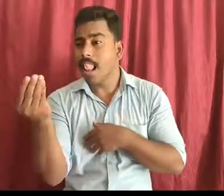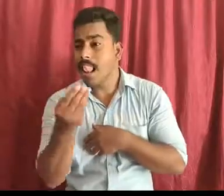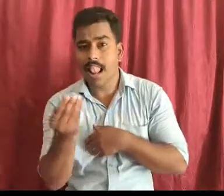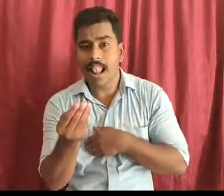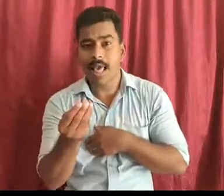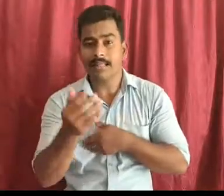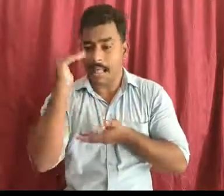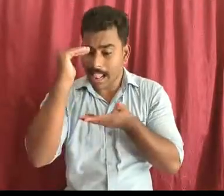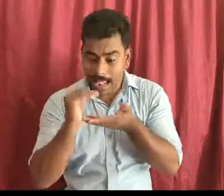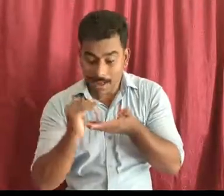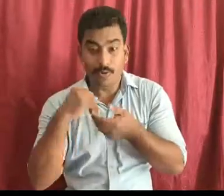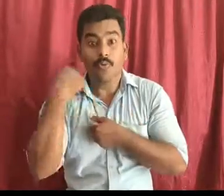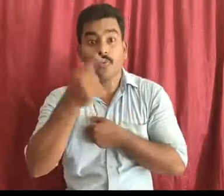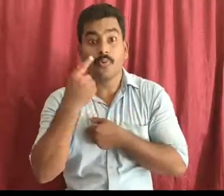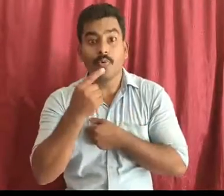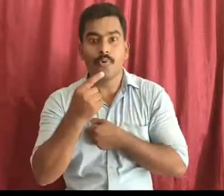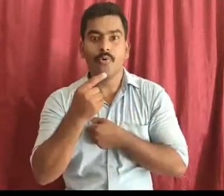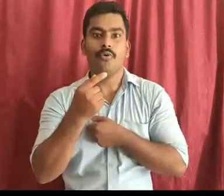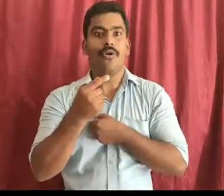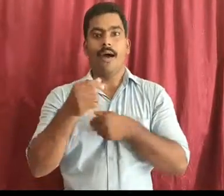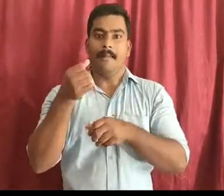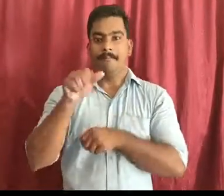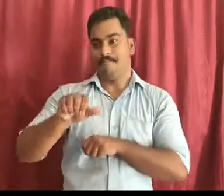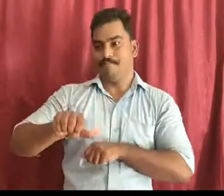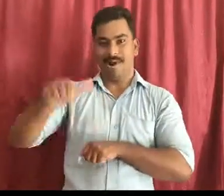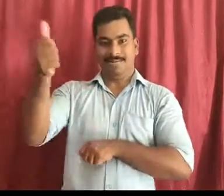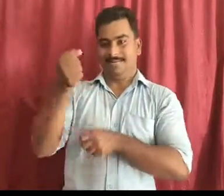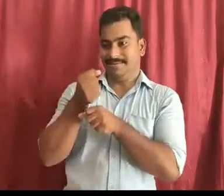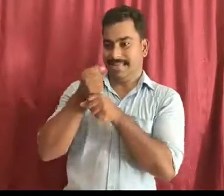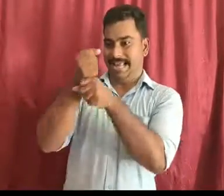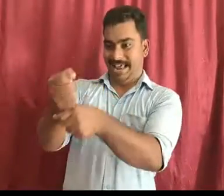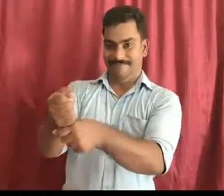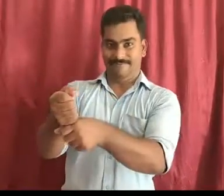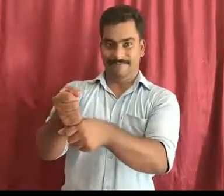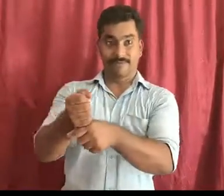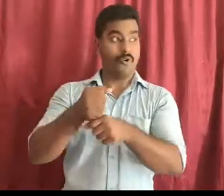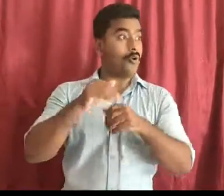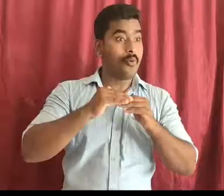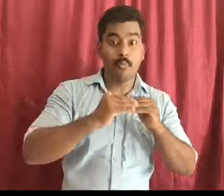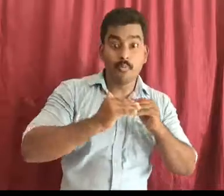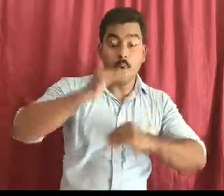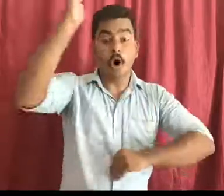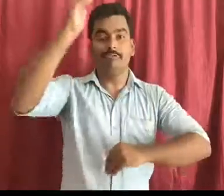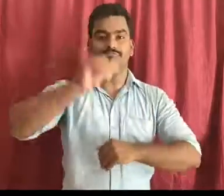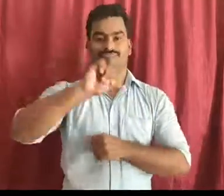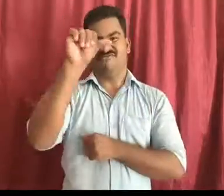വിജയികൾക്ക് മുതിർന്നവർ സമ്മാനങ്ങൾ കൂടി കൊടുത്താൽ ഇത് കൂടുതൽ ആവേശകരമാകും.